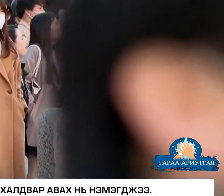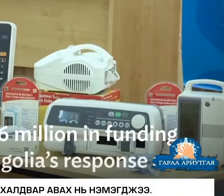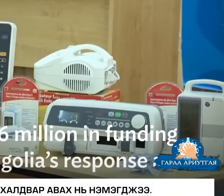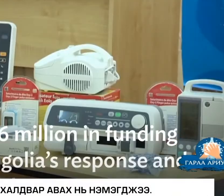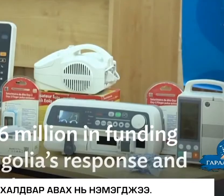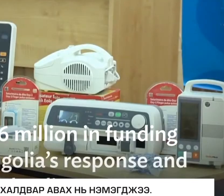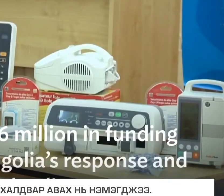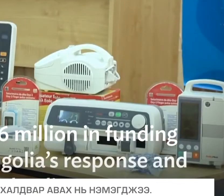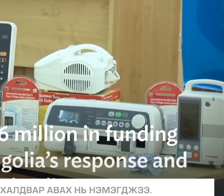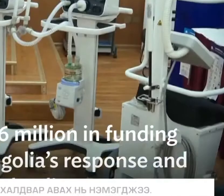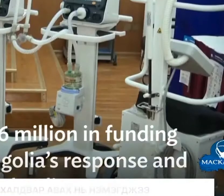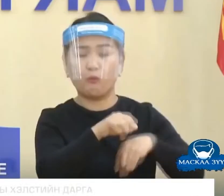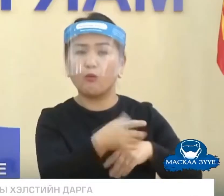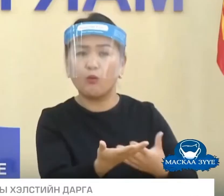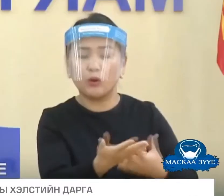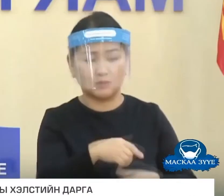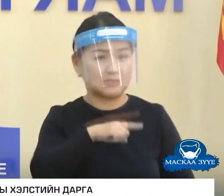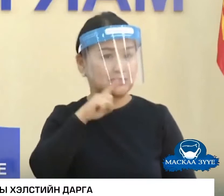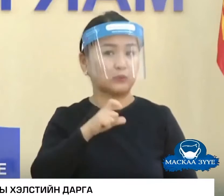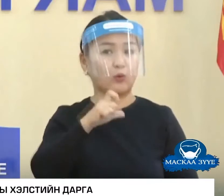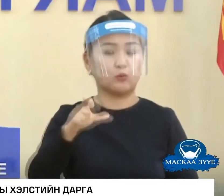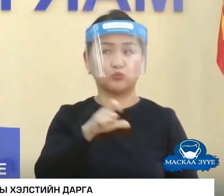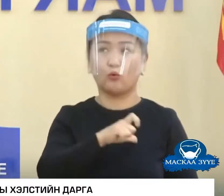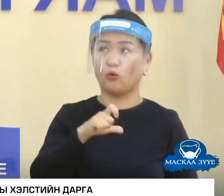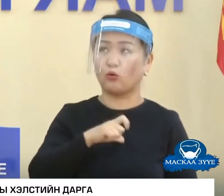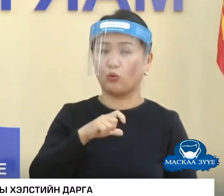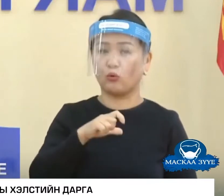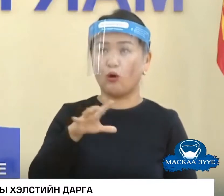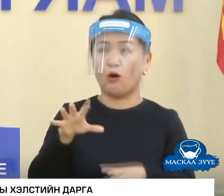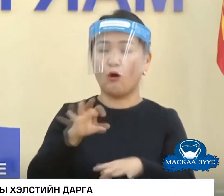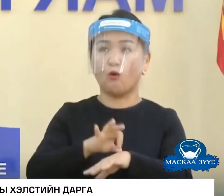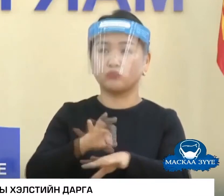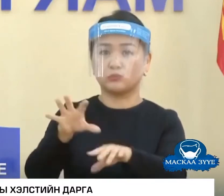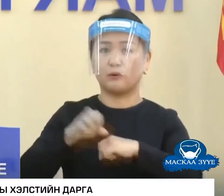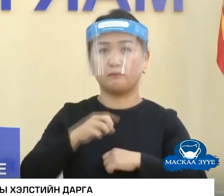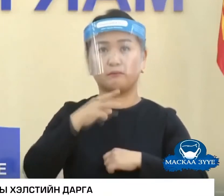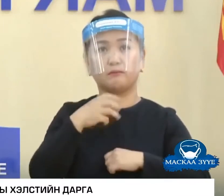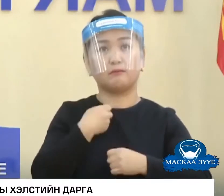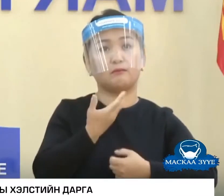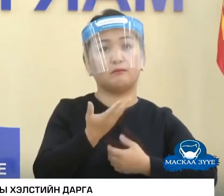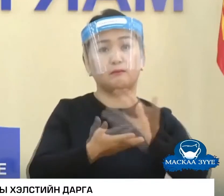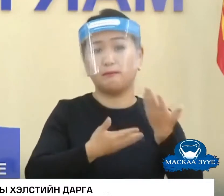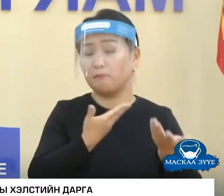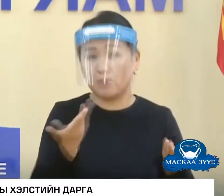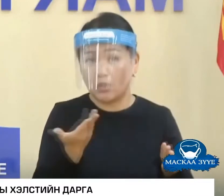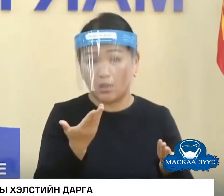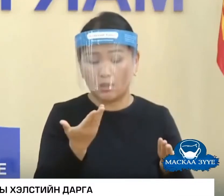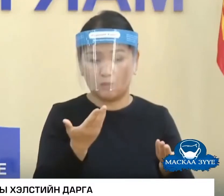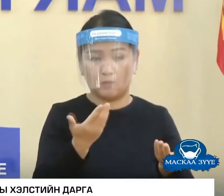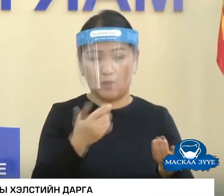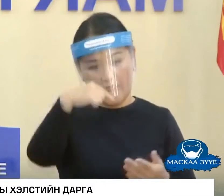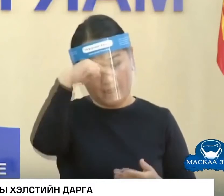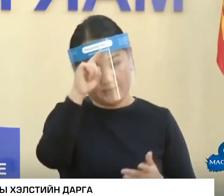дямар нэгэн шинж тэндэг элэрхгүйна. Хэдэгээр өвэсэн ө шинж тэмдэгүй хэлэбэрээр өвэдвэж эмлихт байг хэфтэж байгаа болувч.